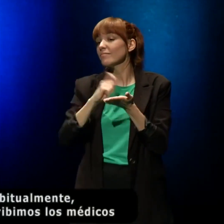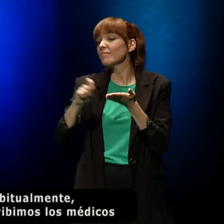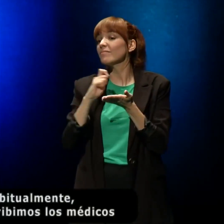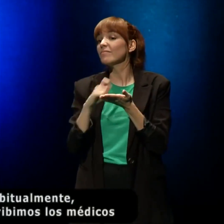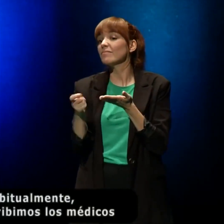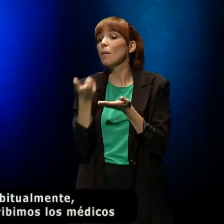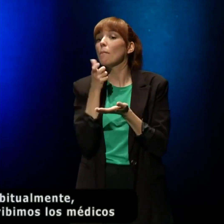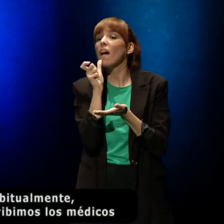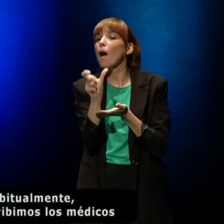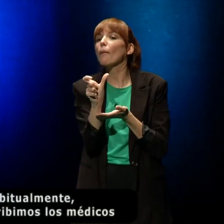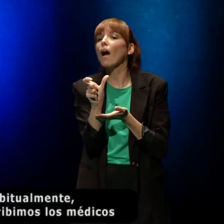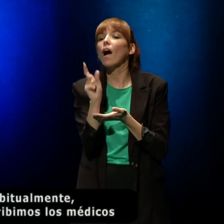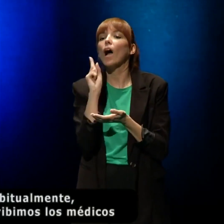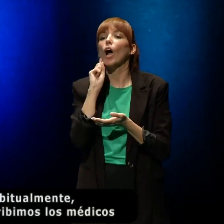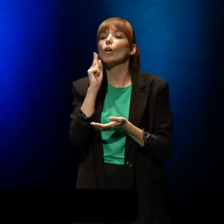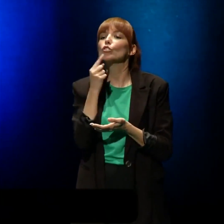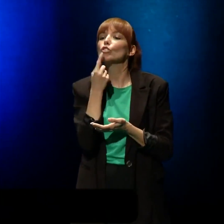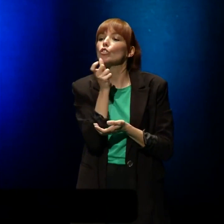palabra sorda